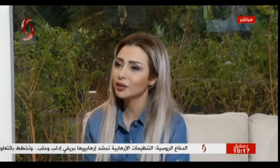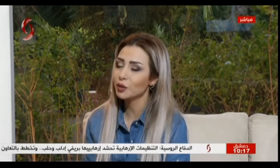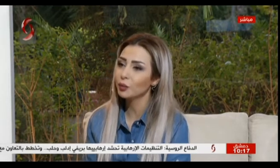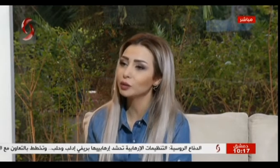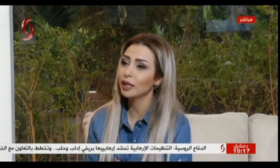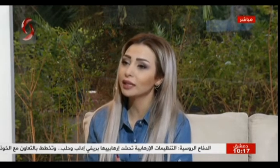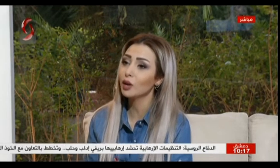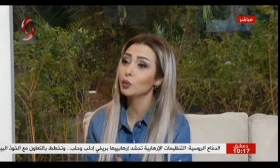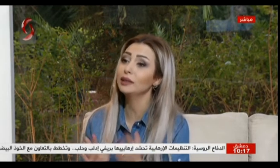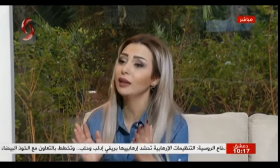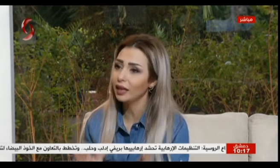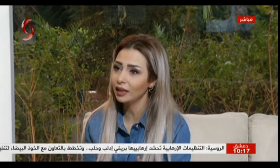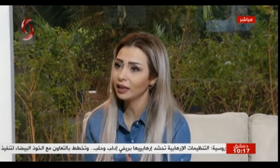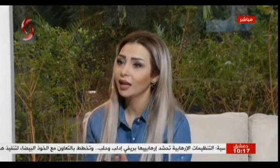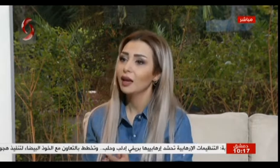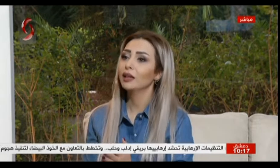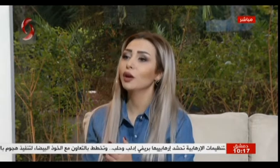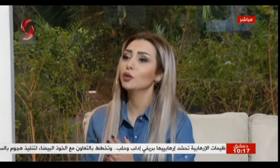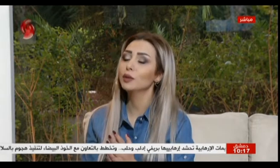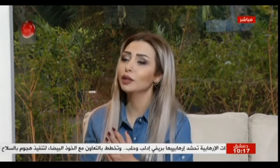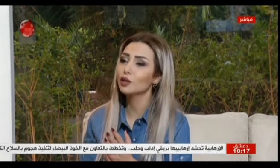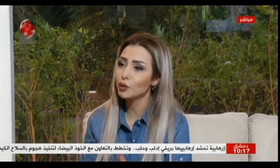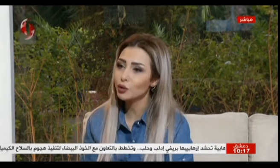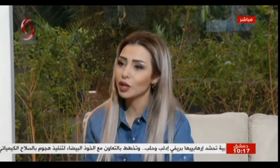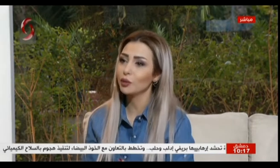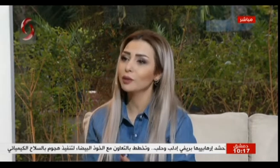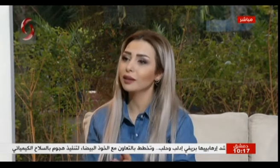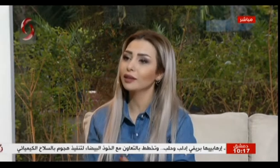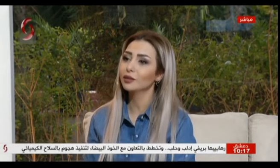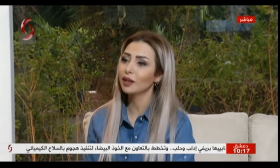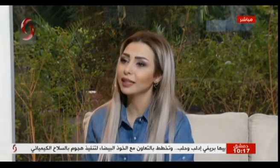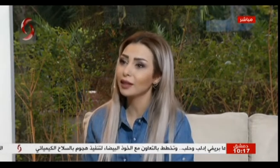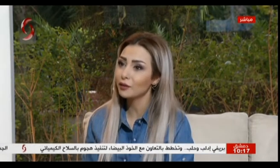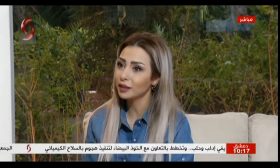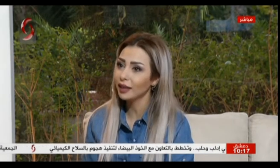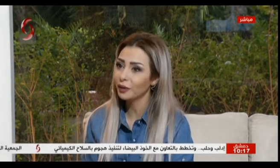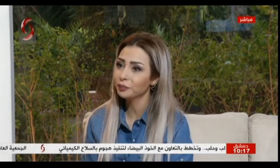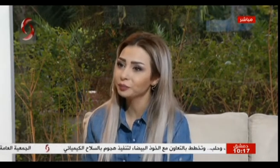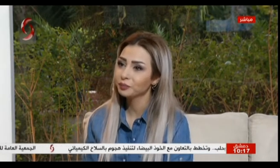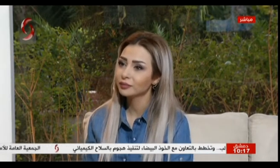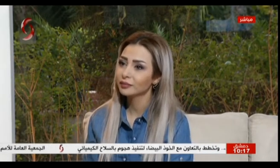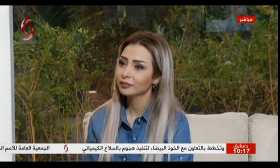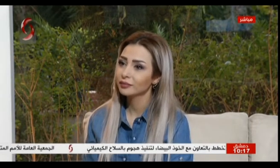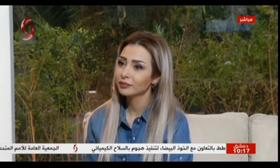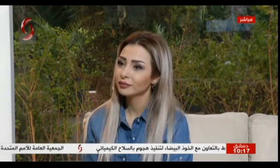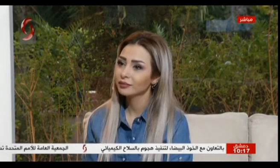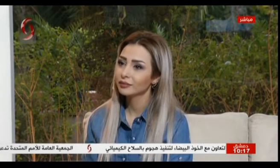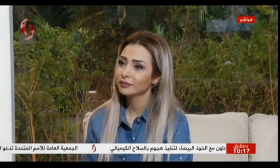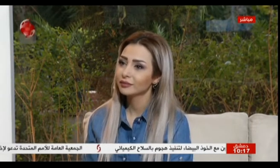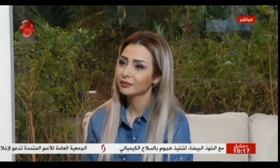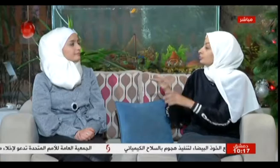شوية صعوبات، ولا كانوا مثل أهلك، كانوا مثل زوجك ومثل أطفالك، كان في دعم؟